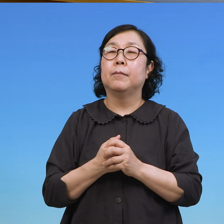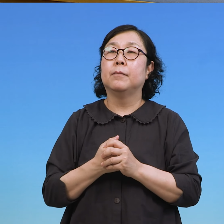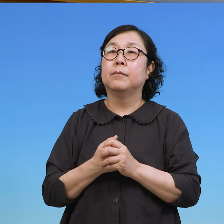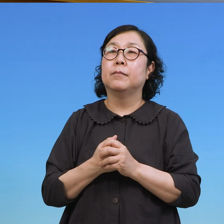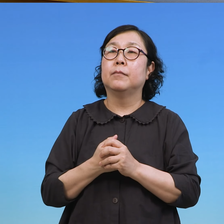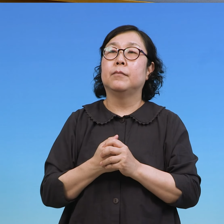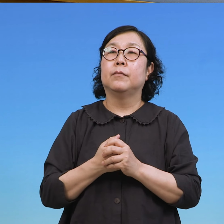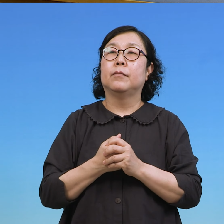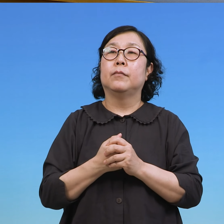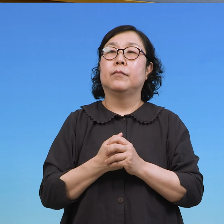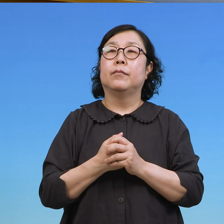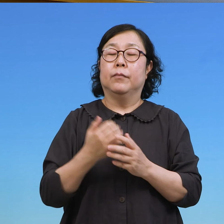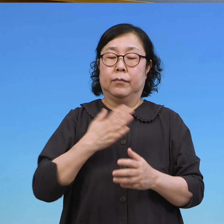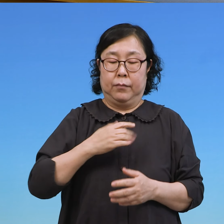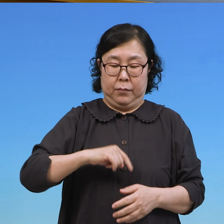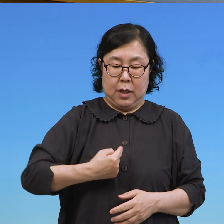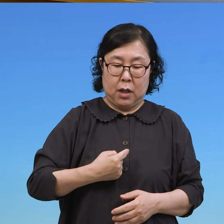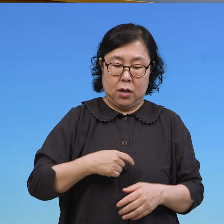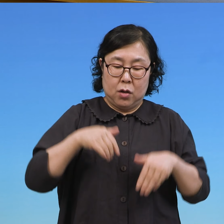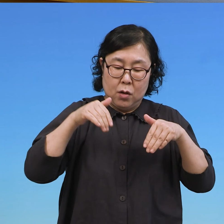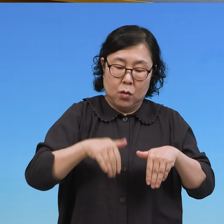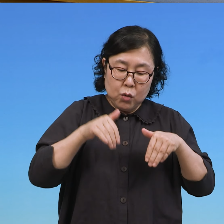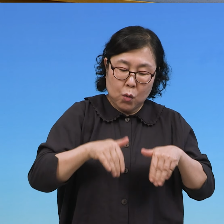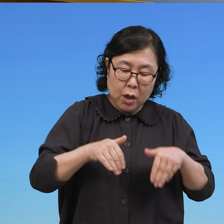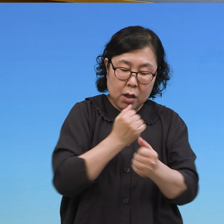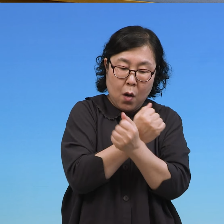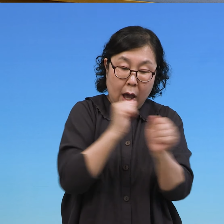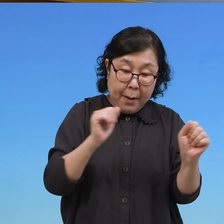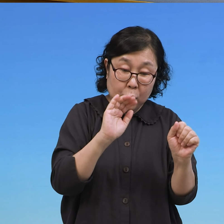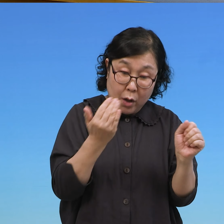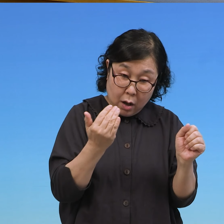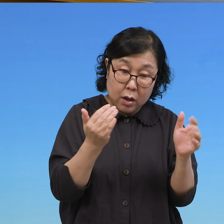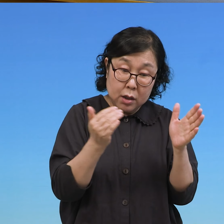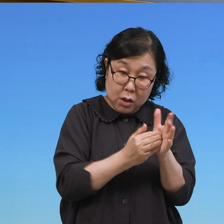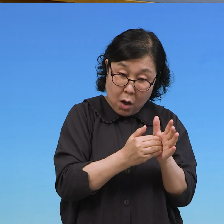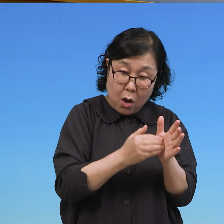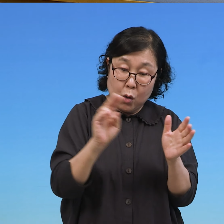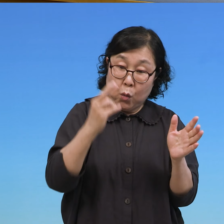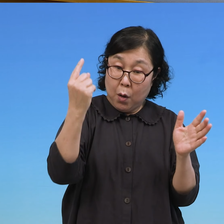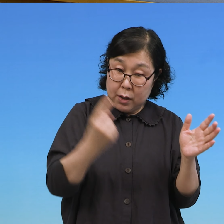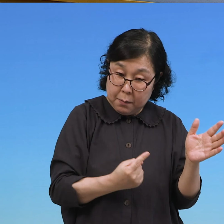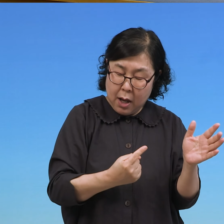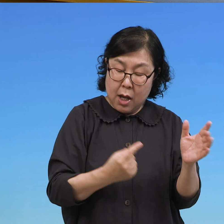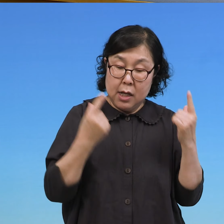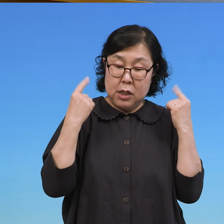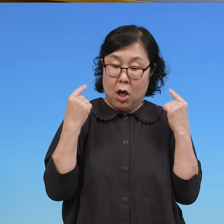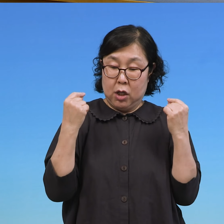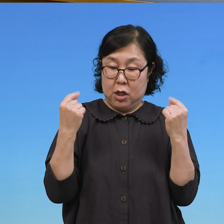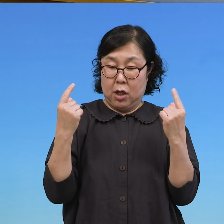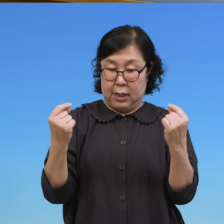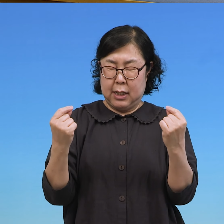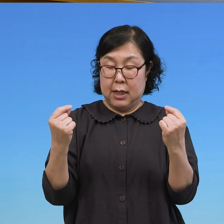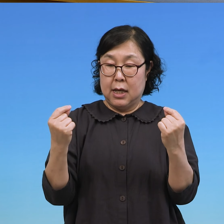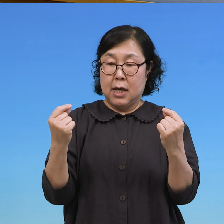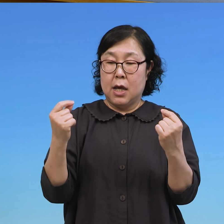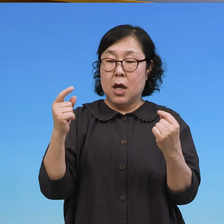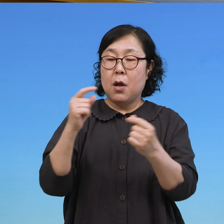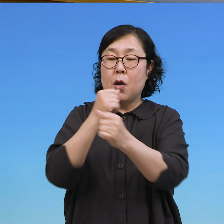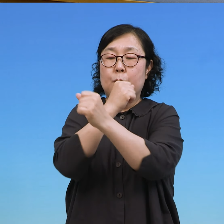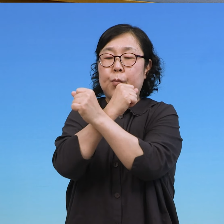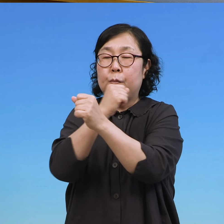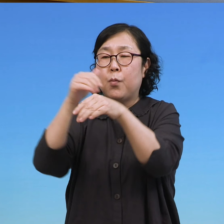않습니까? 여전히 자기들은 포로 해방이 되어 돌아왔지만 여전히 포로로 남아있는